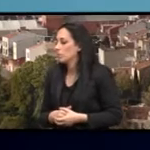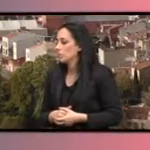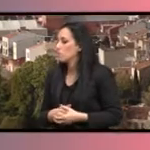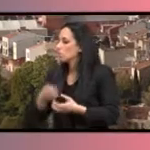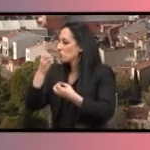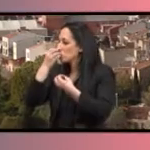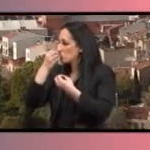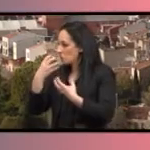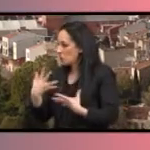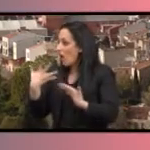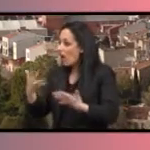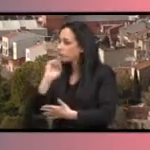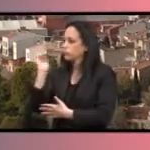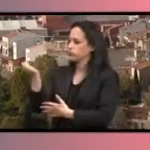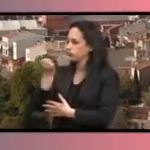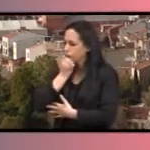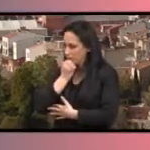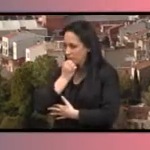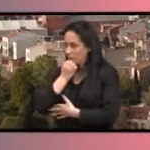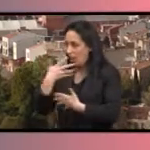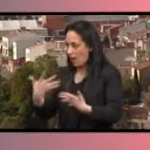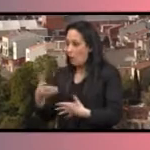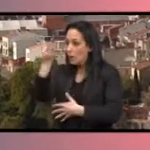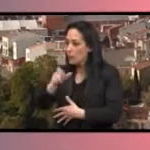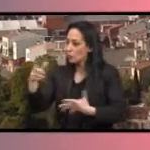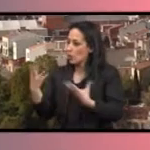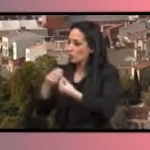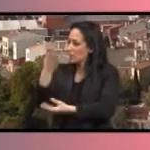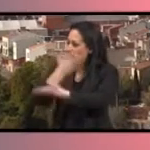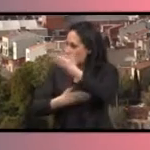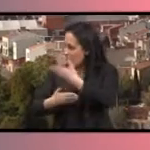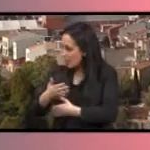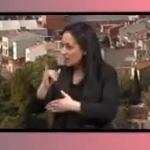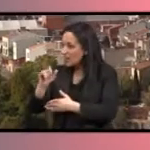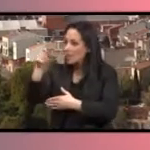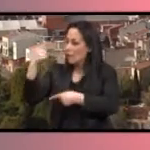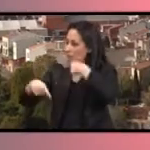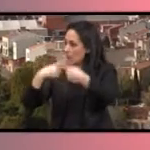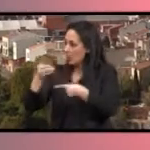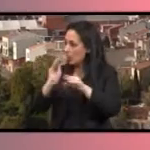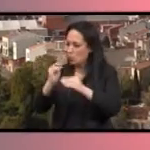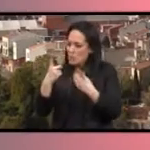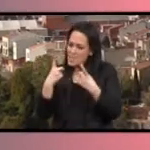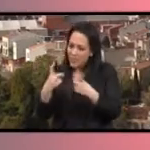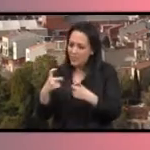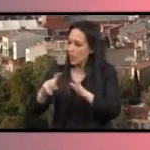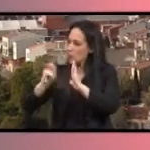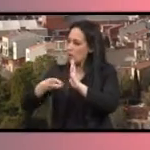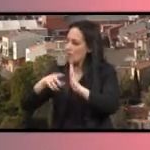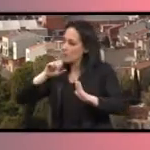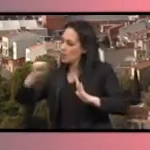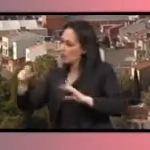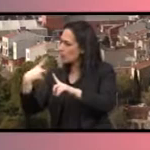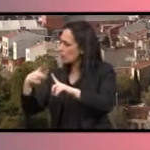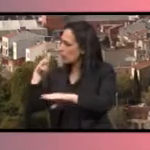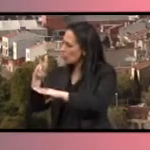Doncs des d'aquí fem aquesta reclamació, que totes les persones amb discapacitat i els seus familiars, doncs, que necessitem la llei de dependència perquè és un dret